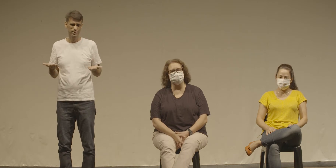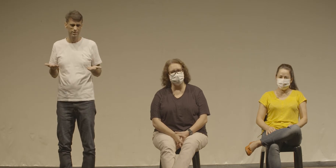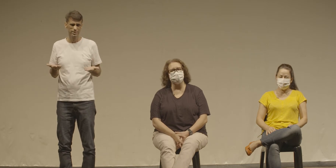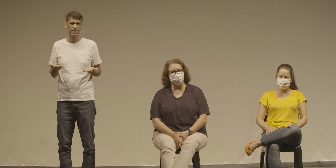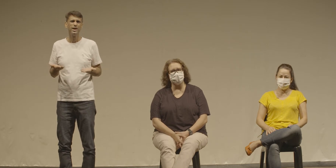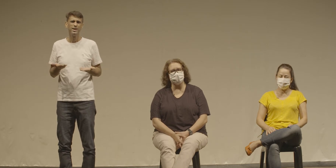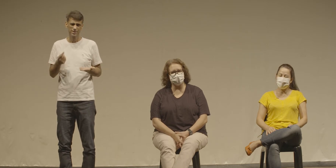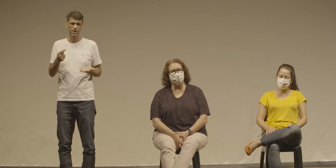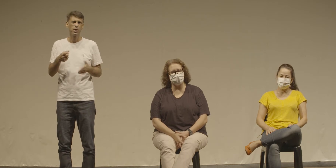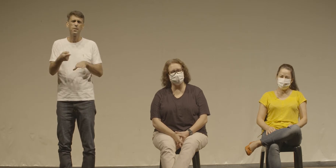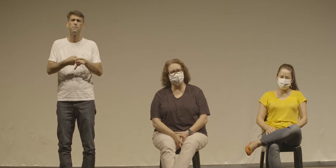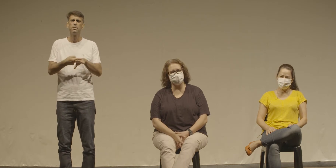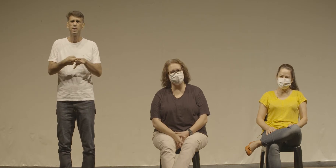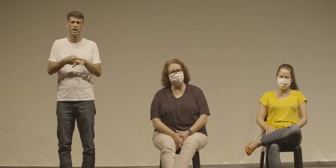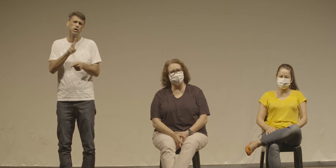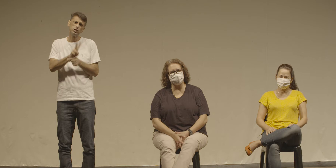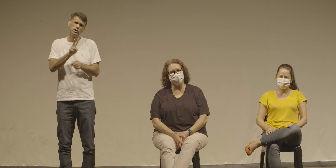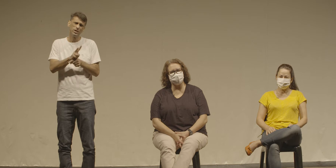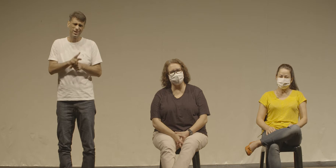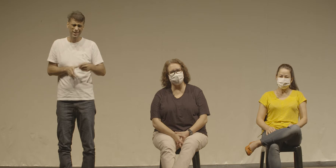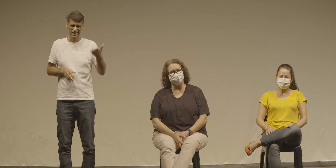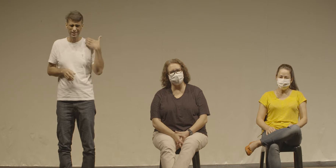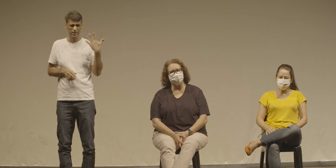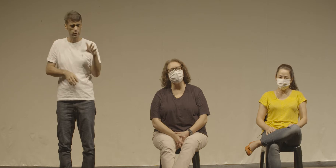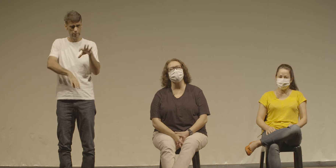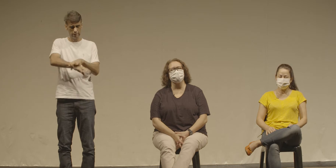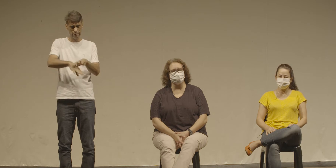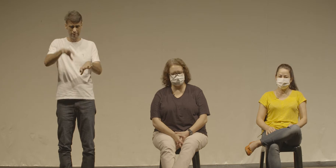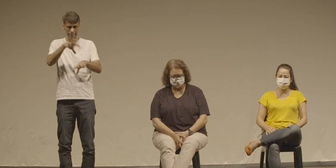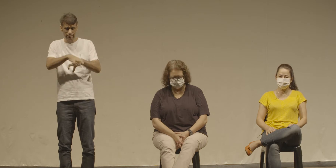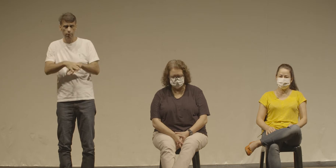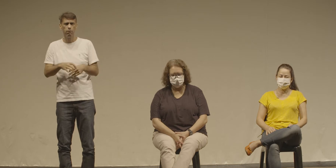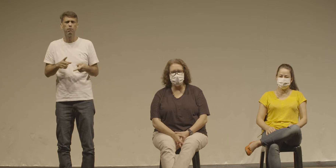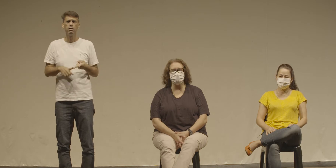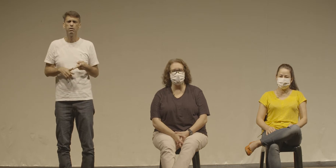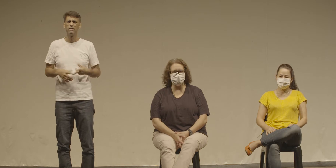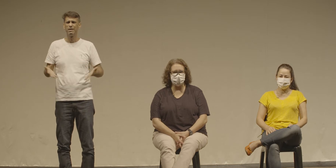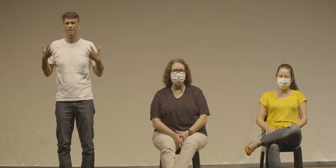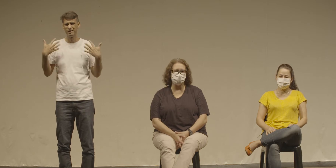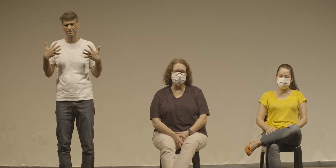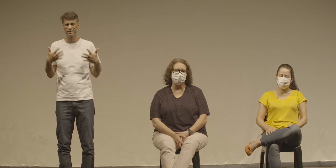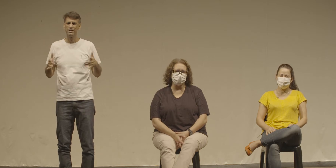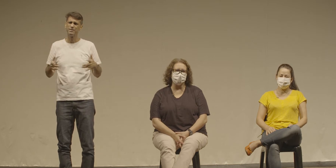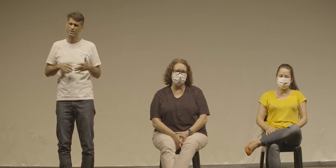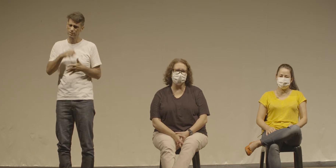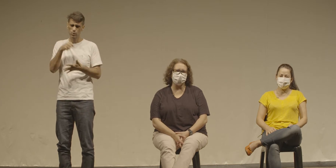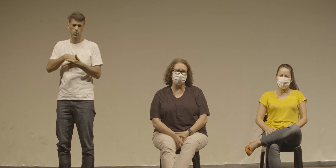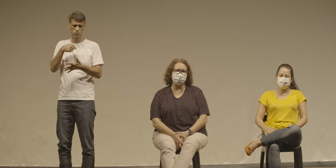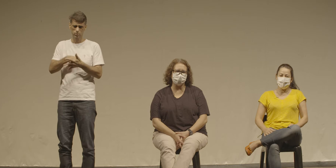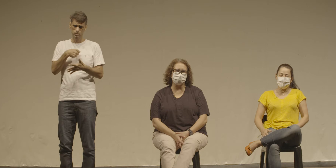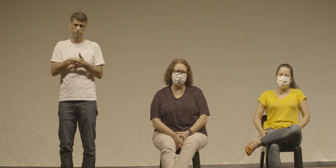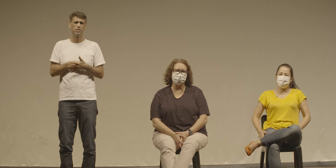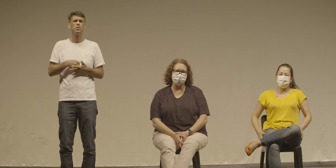modo de dizer, peladas, né? Mas antigamente tinha que ser de casaco, tudo, com a luta. Você vê a luta delas. Eu acho isso aí